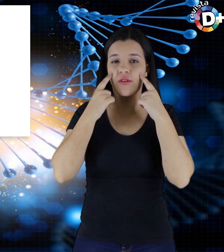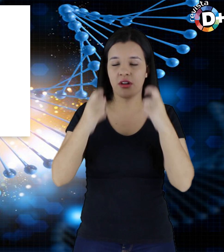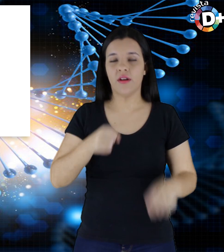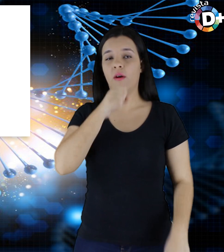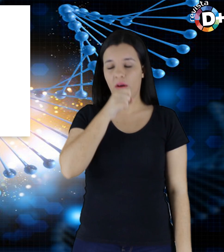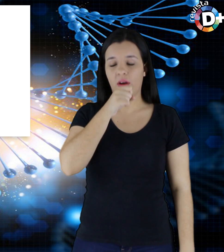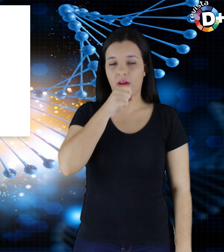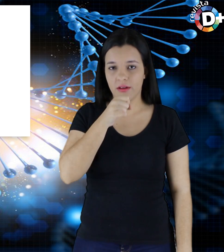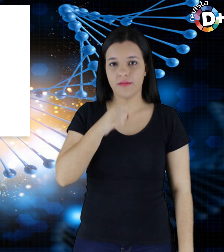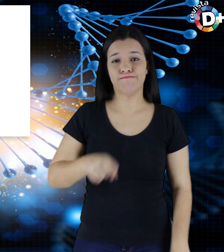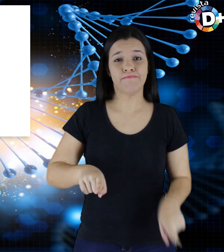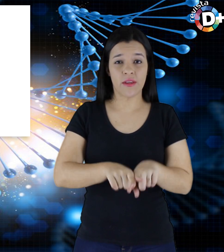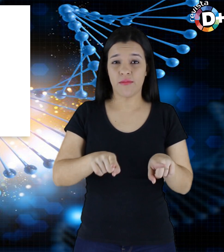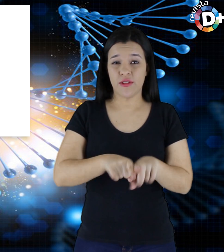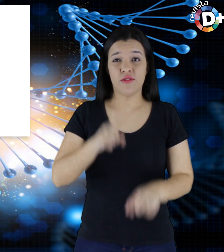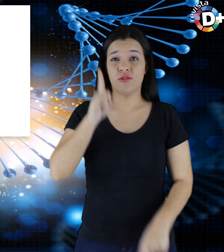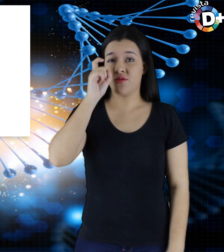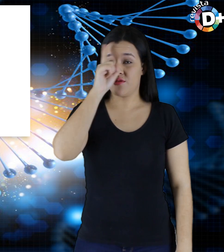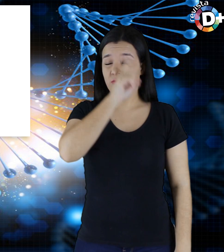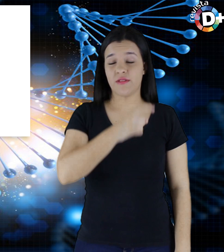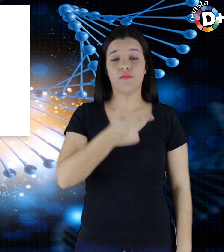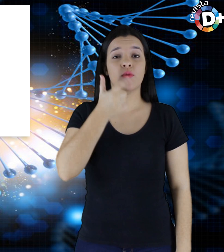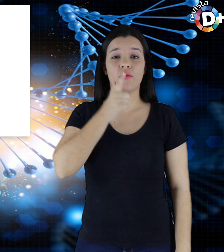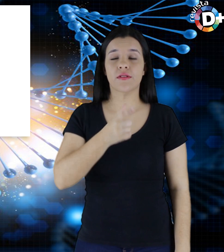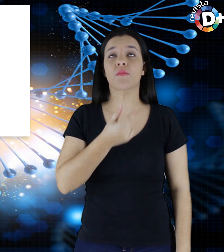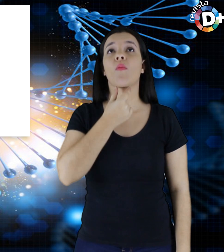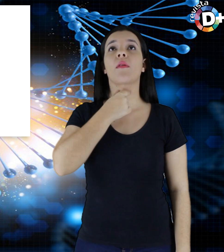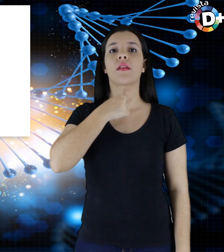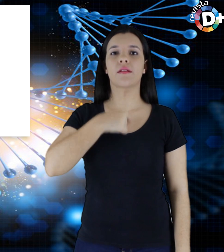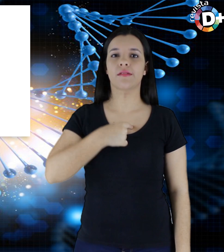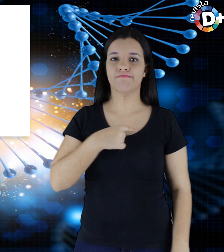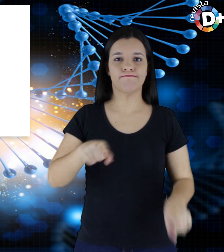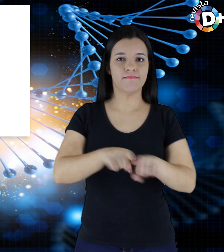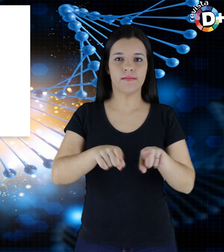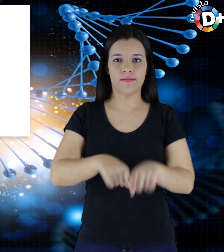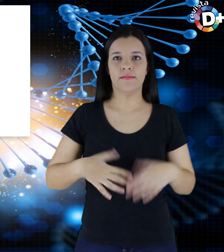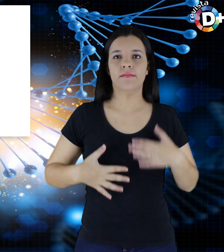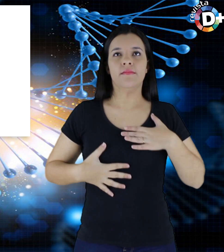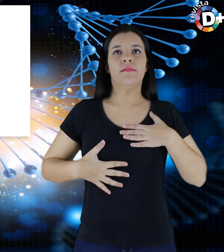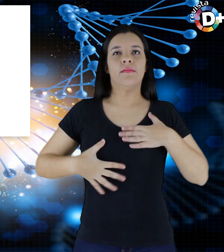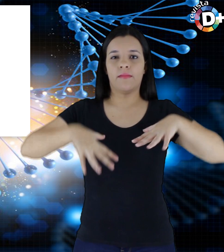choro e tosse fracos e dificuldade de deglutir e respirar.